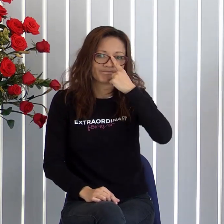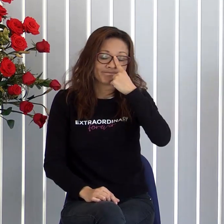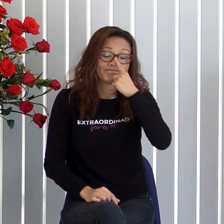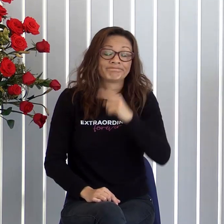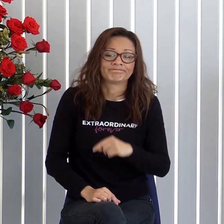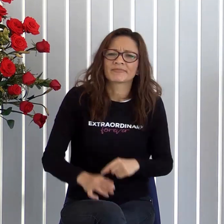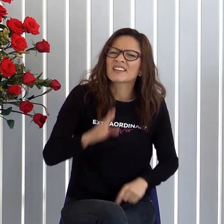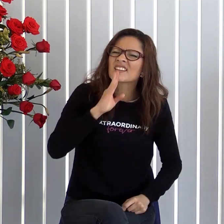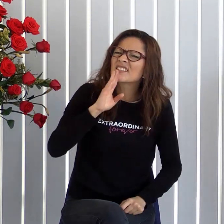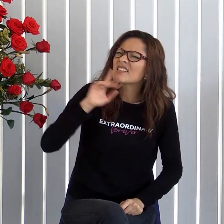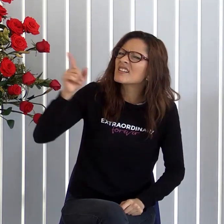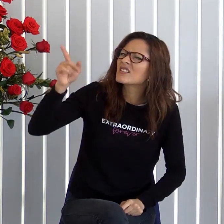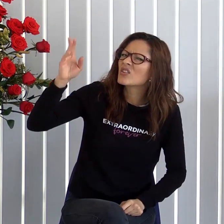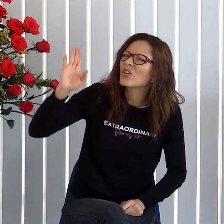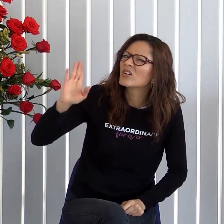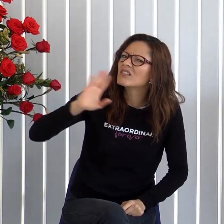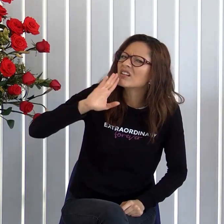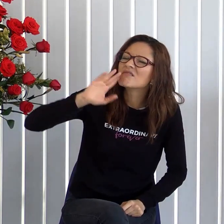¿Y quién es Dios?